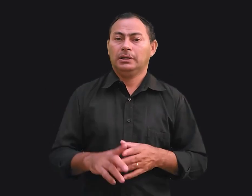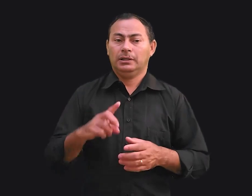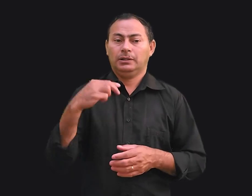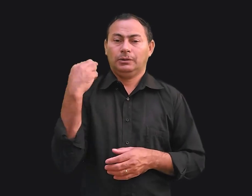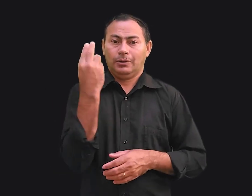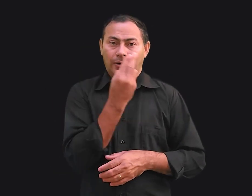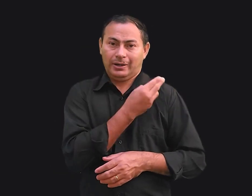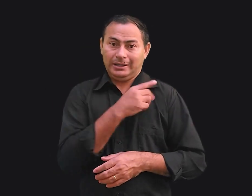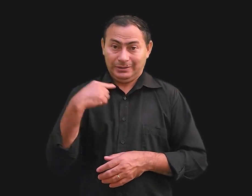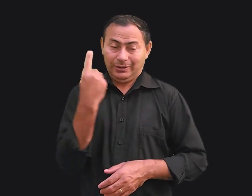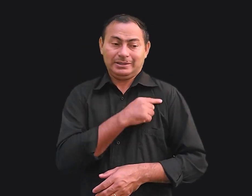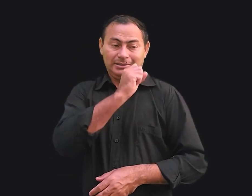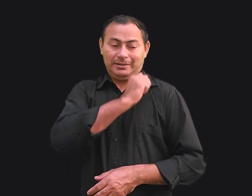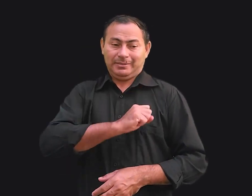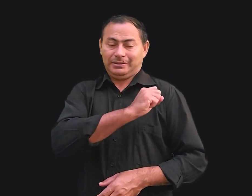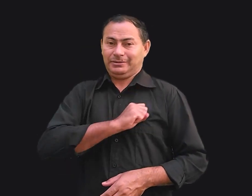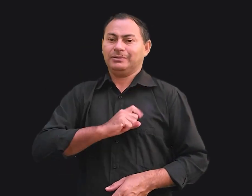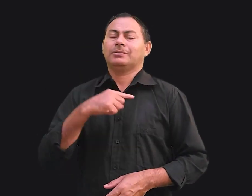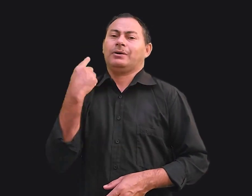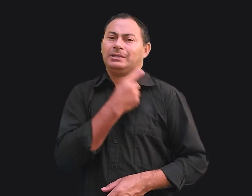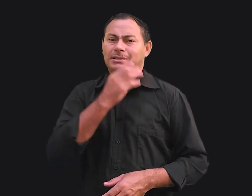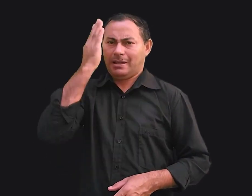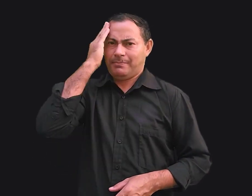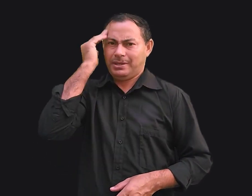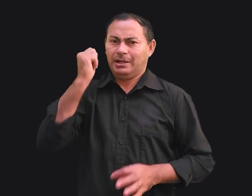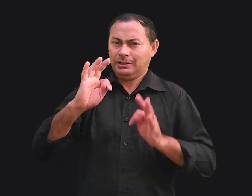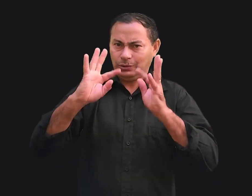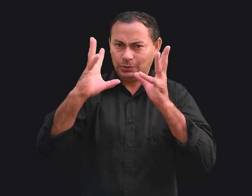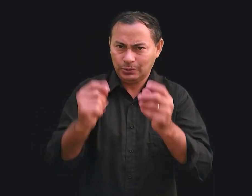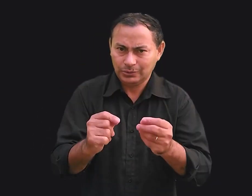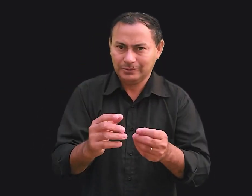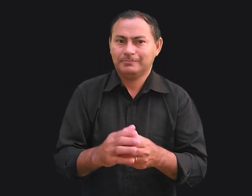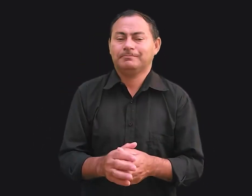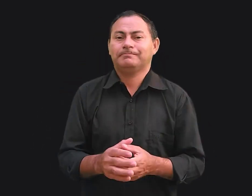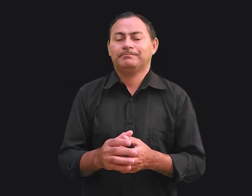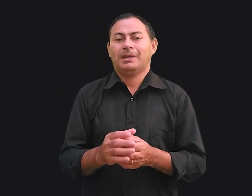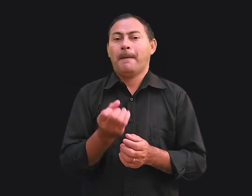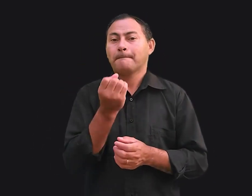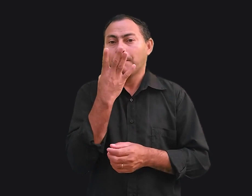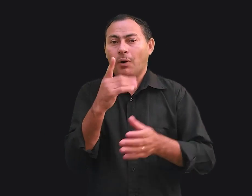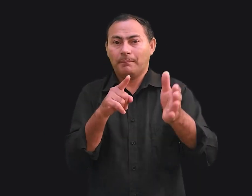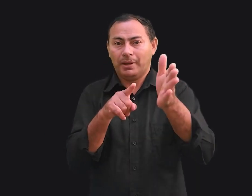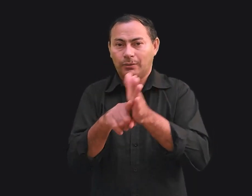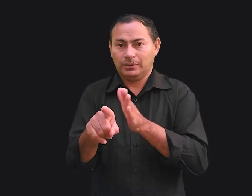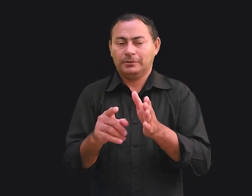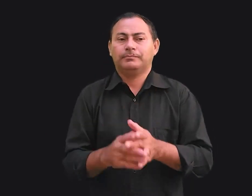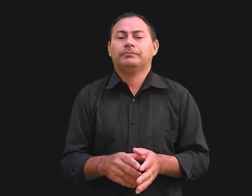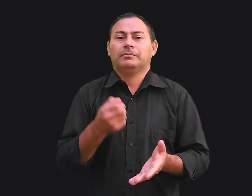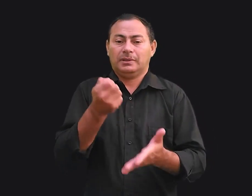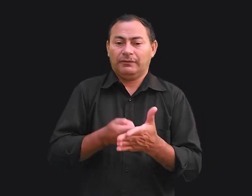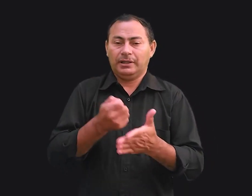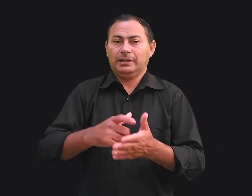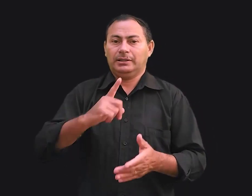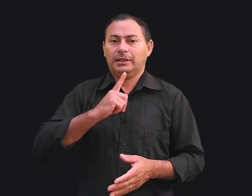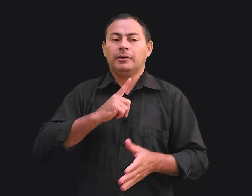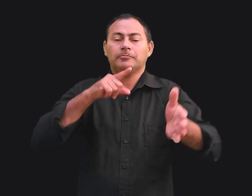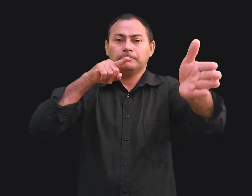nós seminaristas achávamos mesmo que sabíamos tudo. Essa era uma boa pergunta. Deveria haver um tipo de